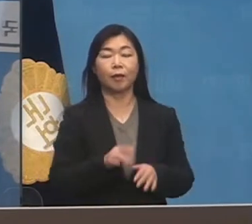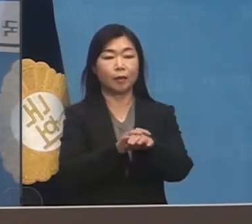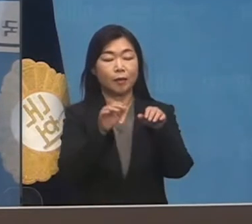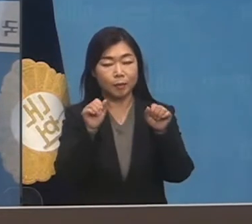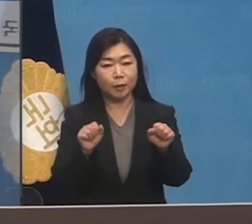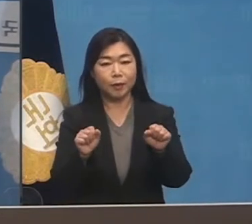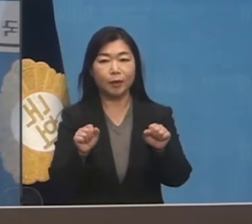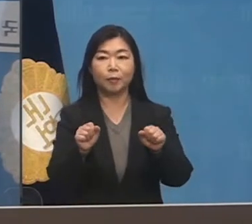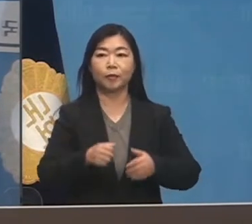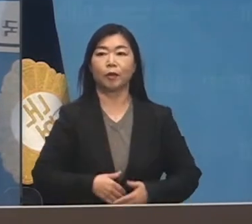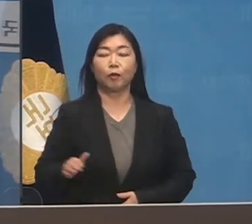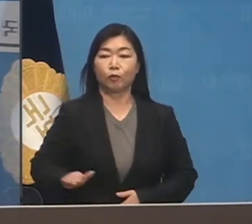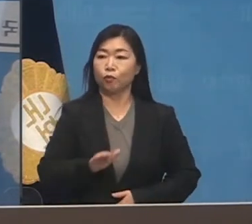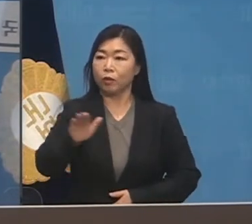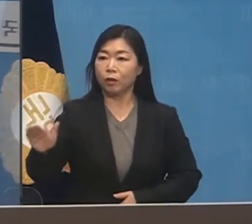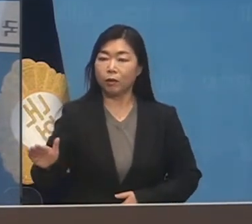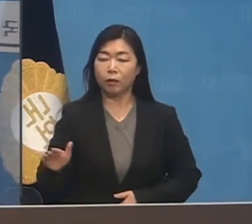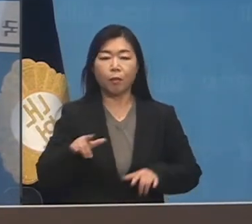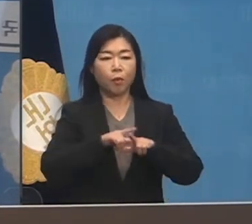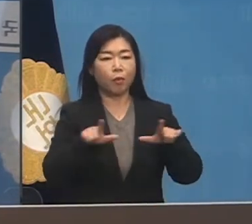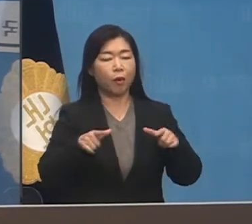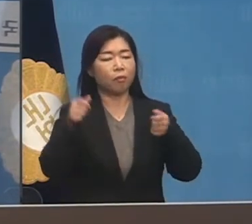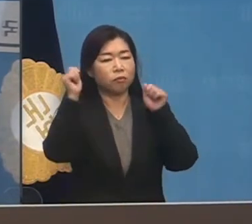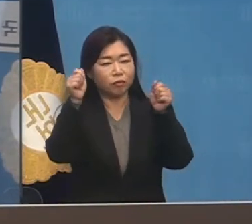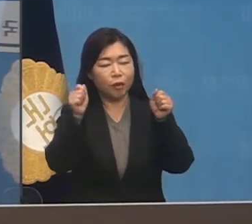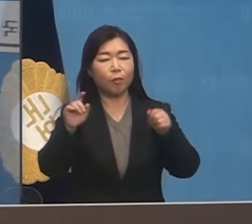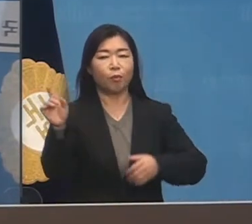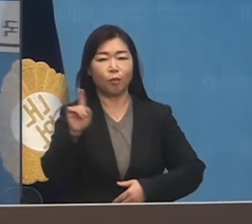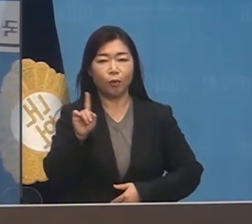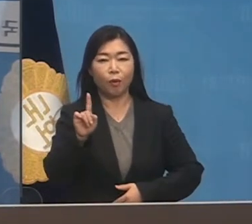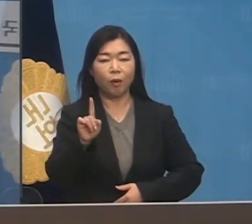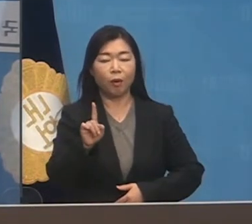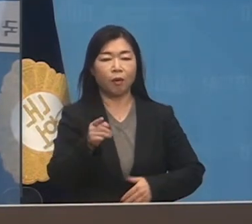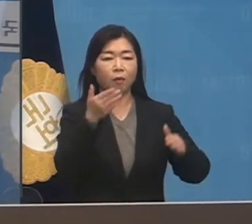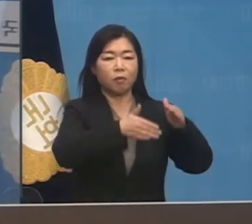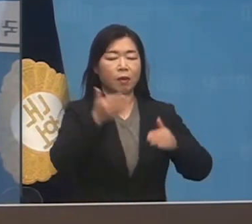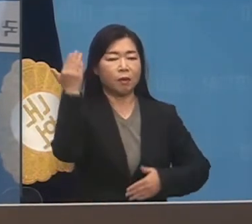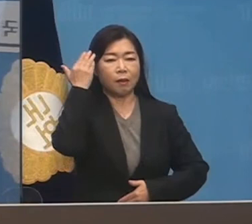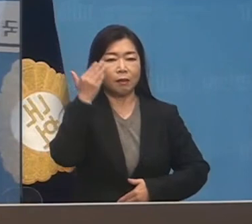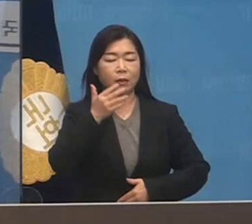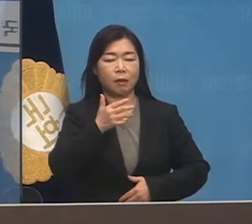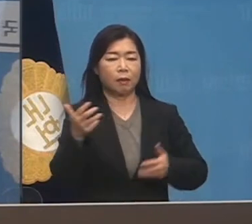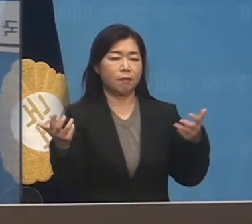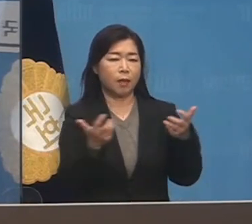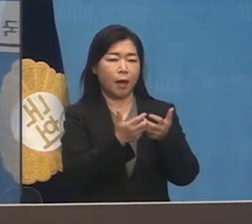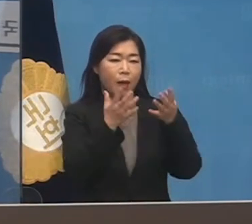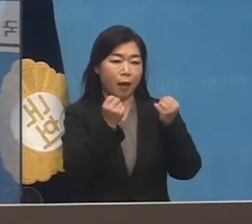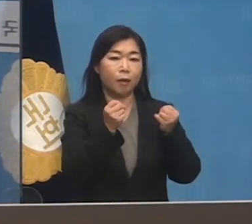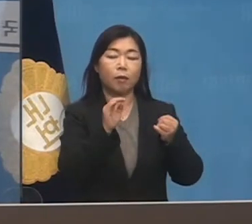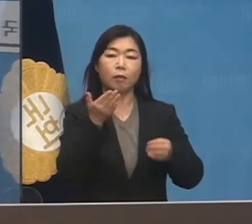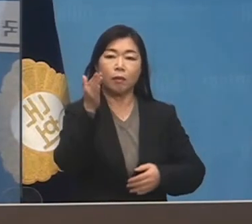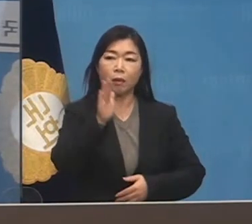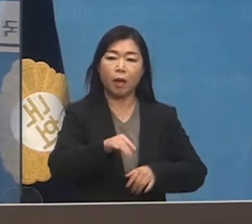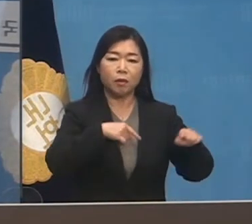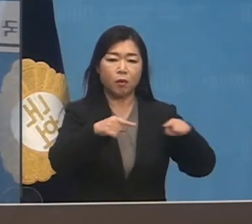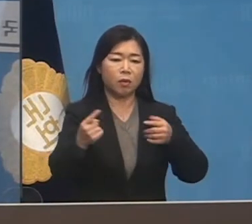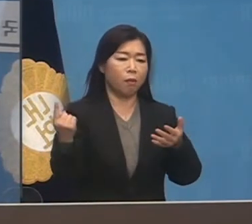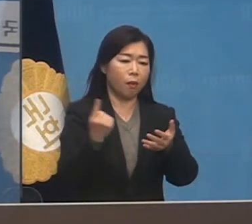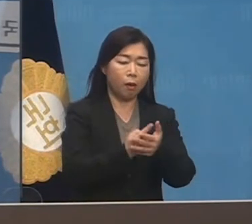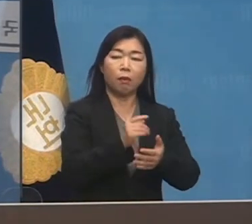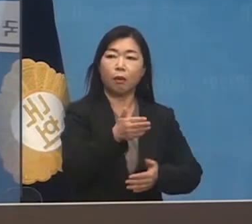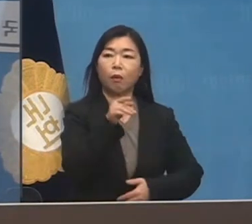네, 안녕하십니까. 저희는 일상의 무속이 공정과 상식이 가득해야 될 정치적 영역에 들어오는